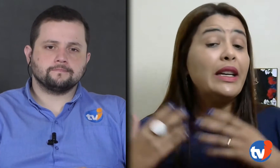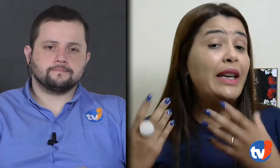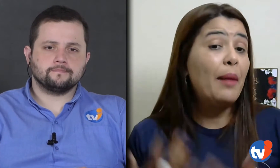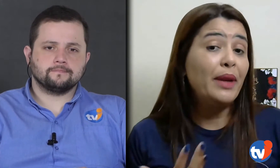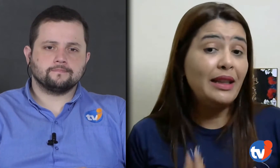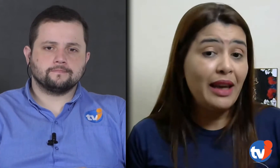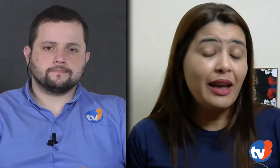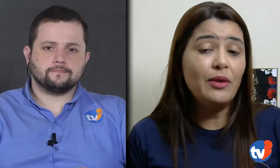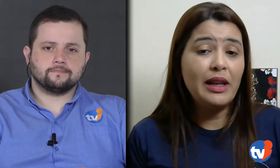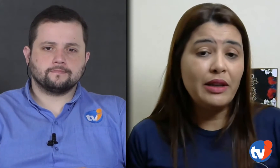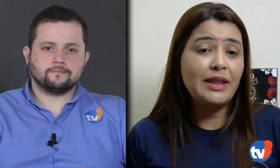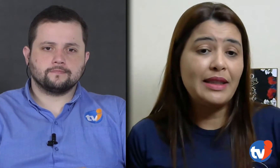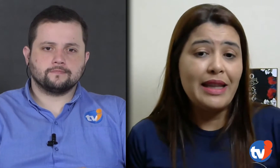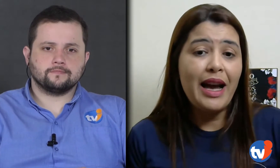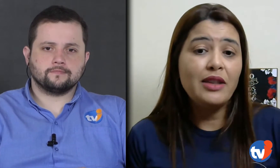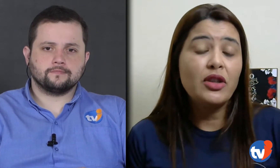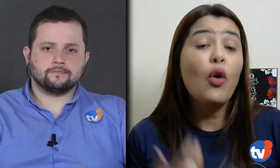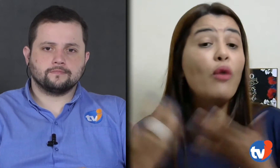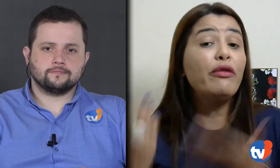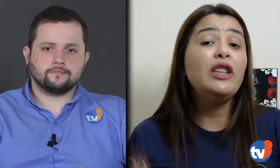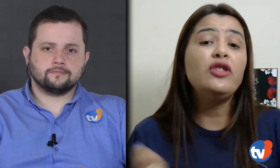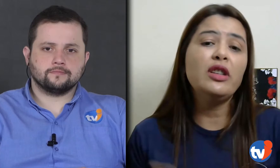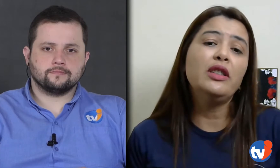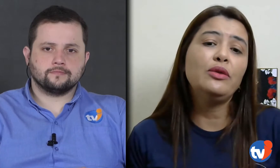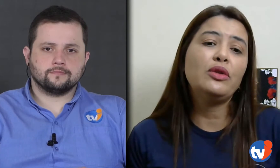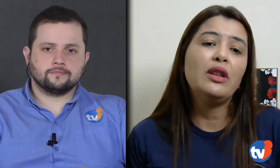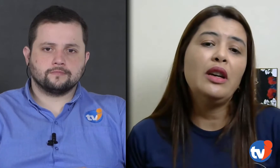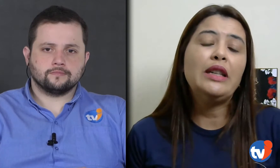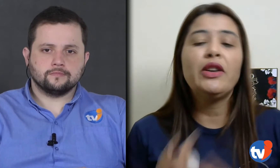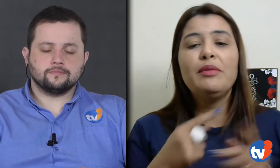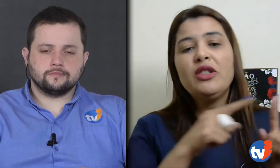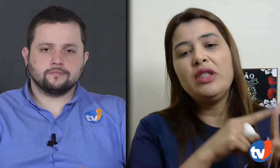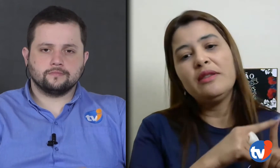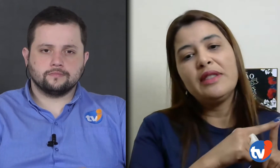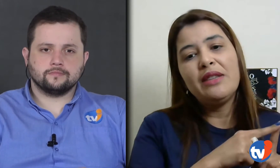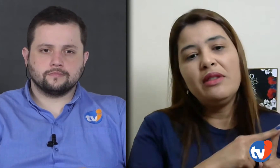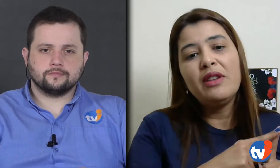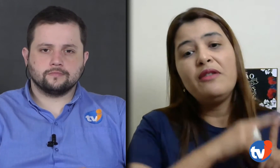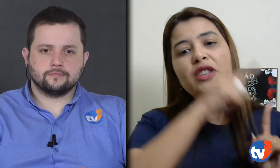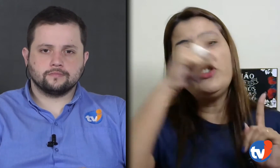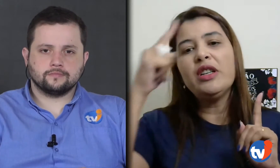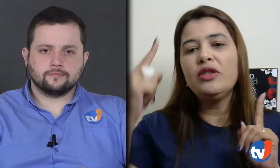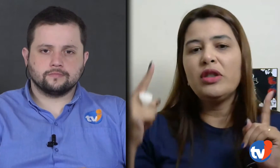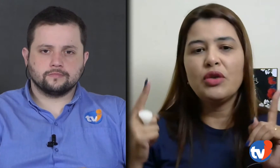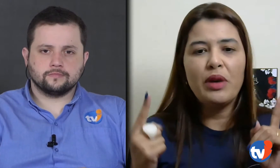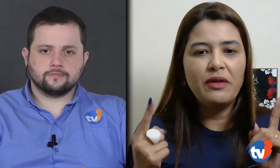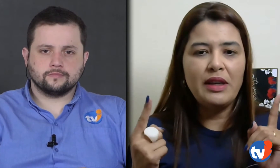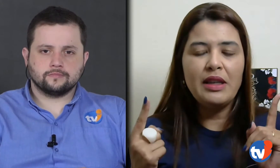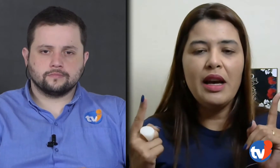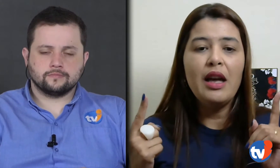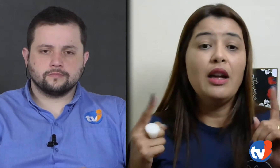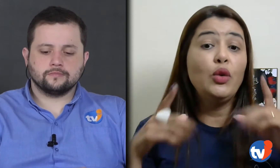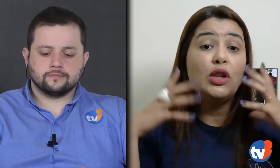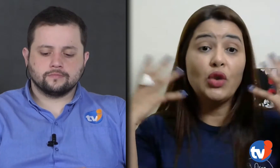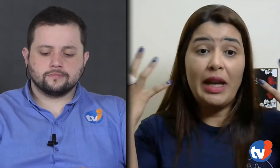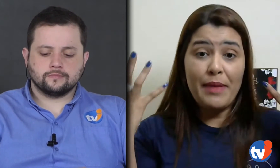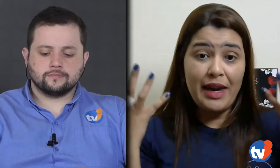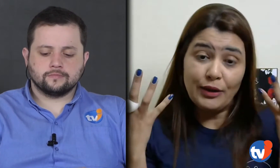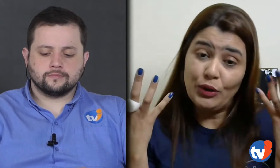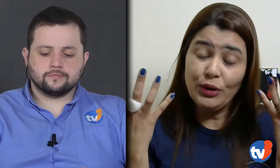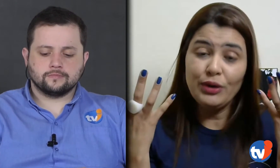38 anos, que aprenderam a língua de sinais com 20 anos. Então imagina você viver 20 anos da sua vida